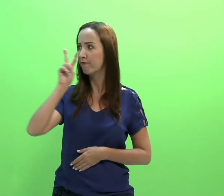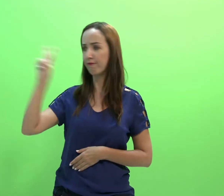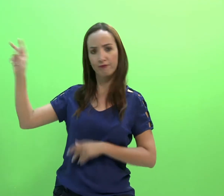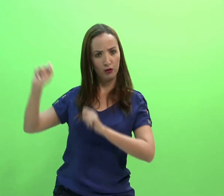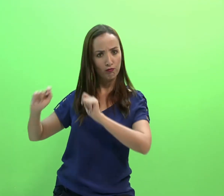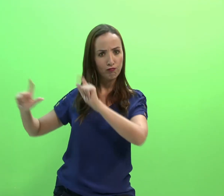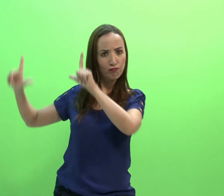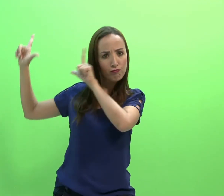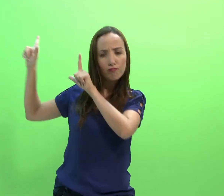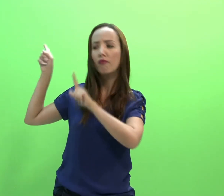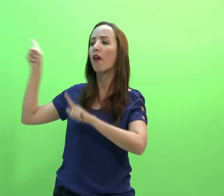Viram?